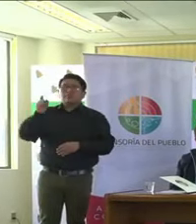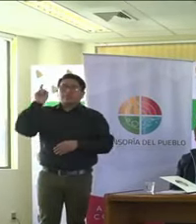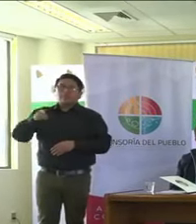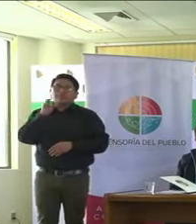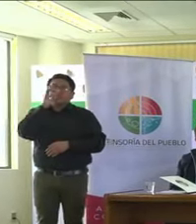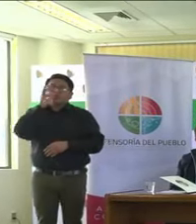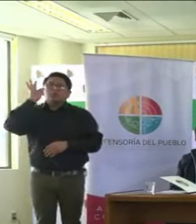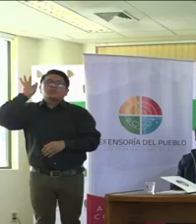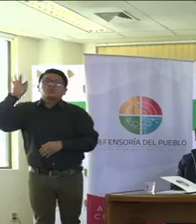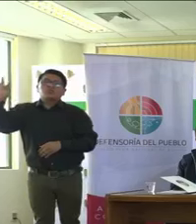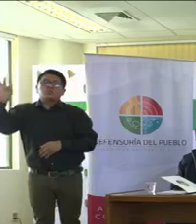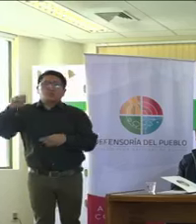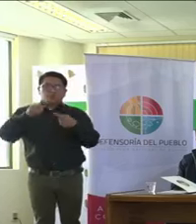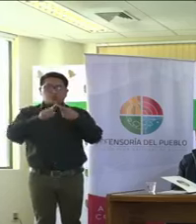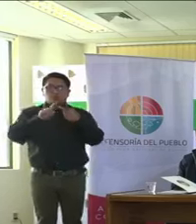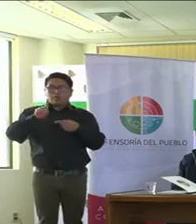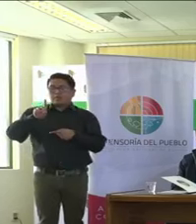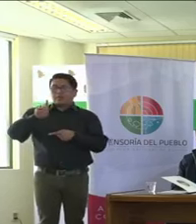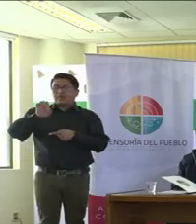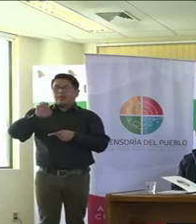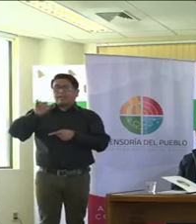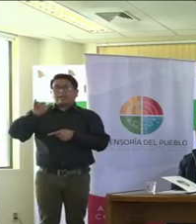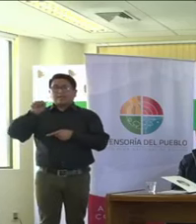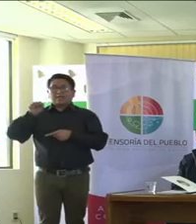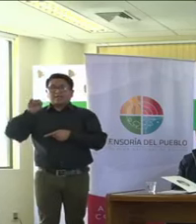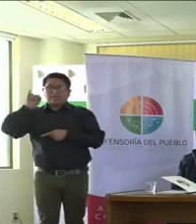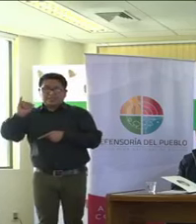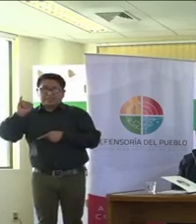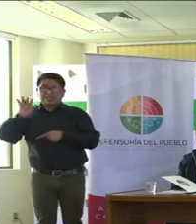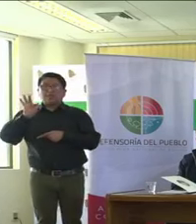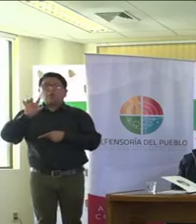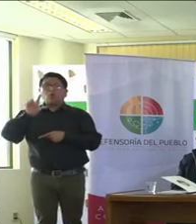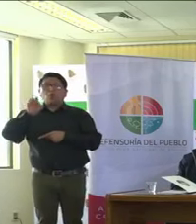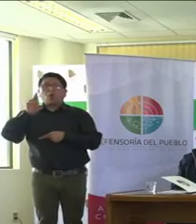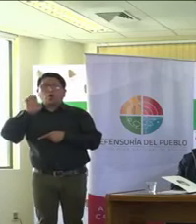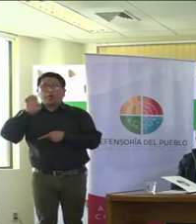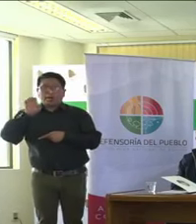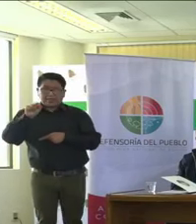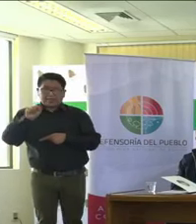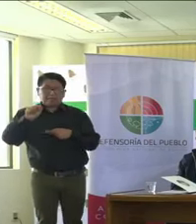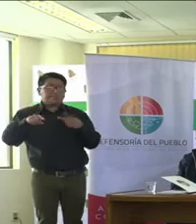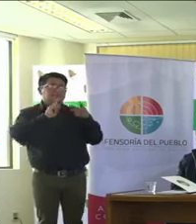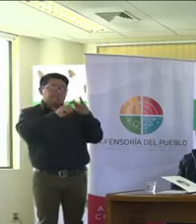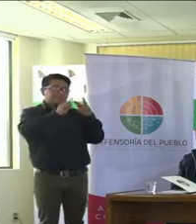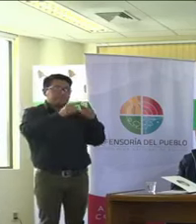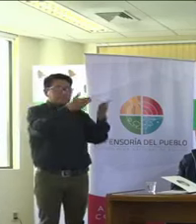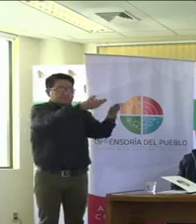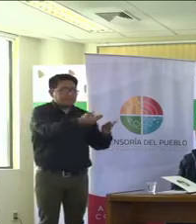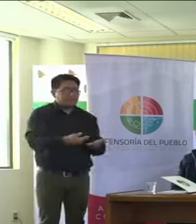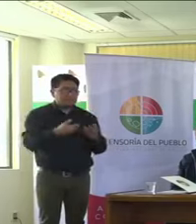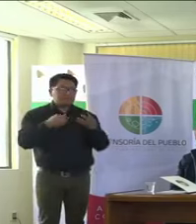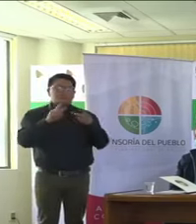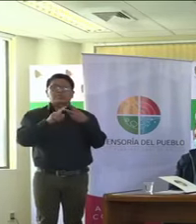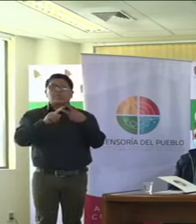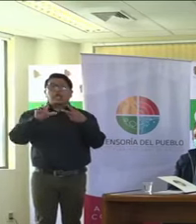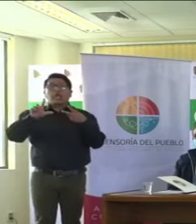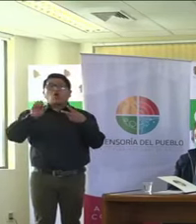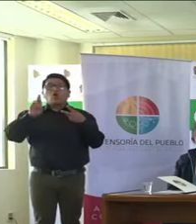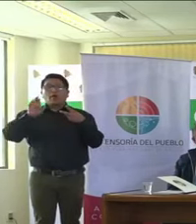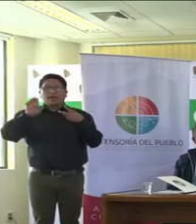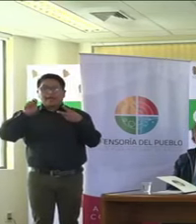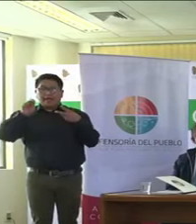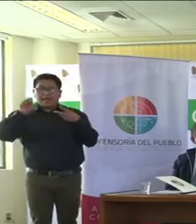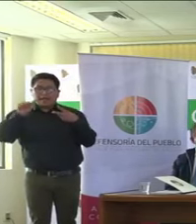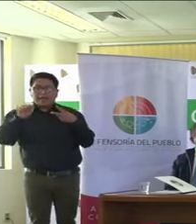licenciada Daisy Flores Urizacari. Adelante, por favor. Invitamos también a la licenciada Lorena Alfaro Justiniano para